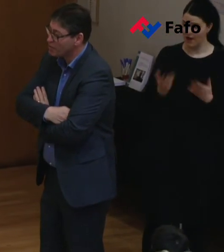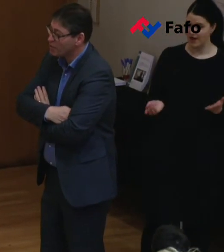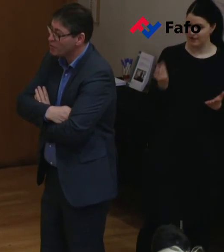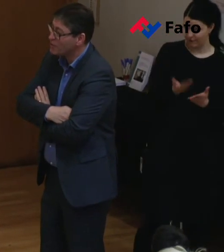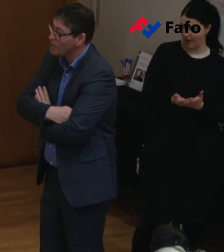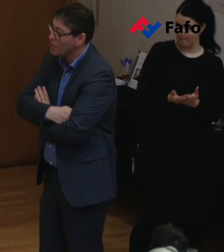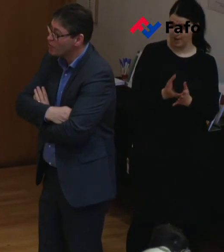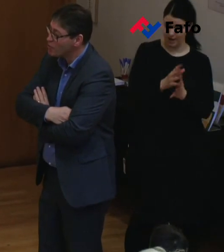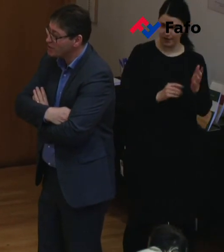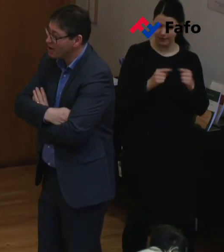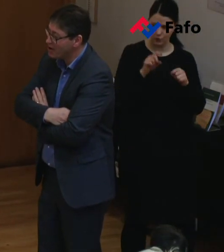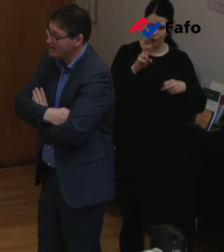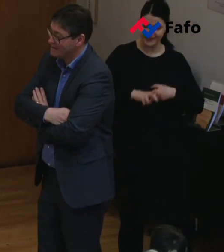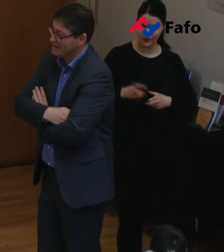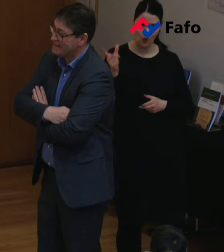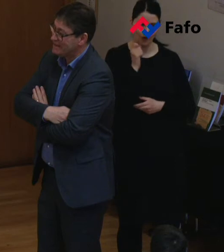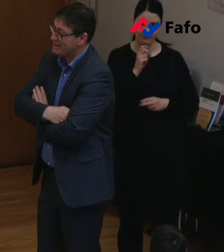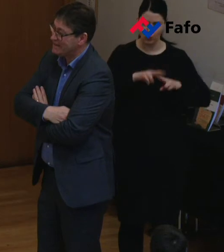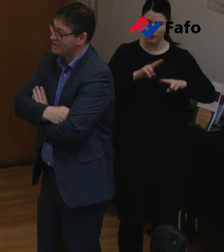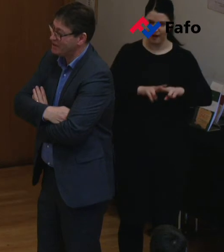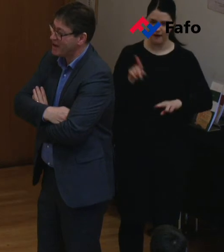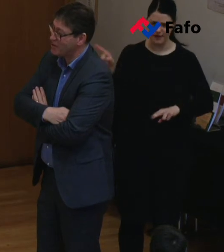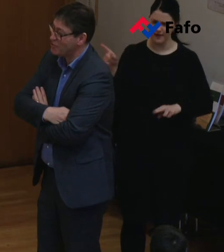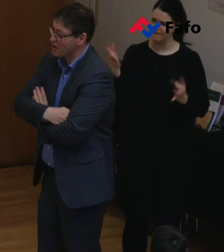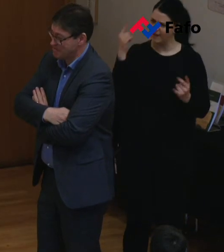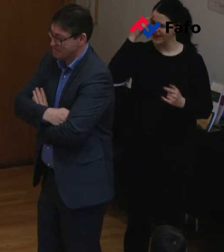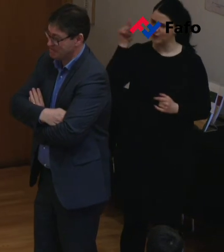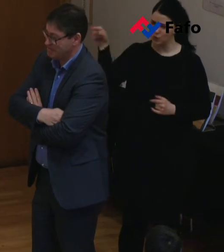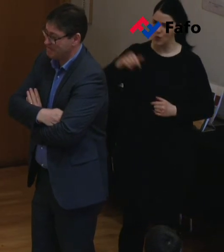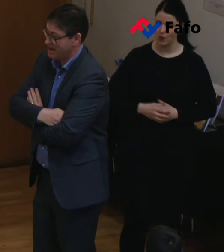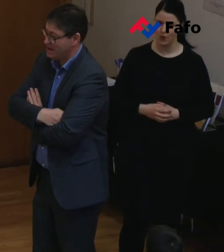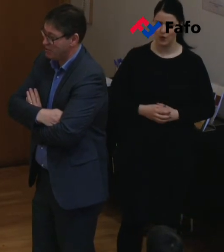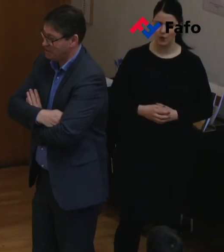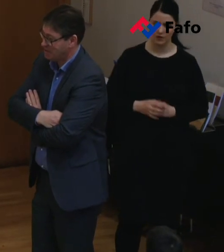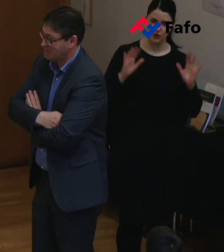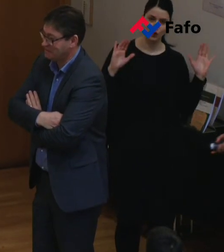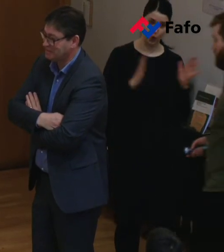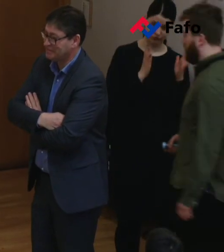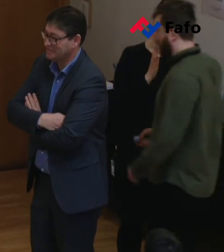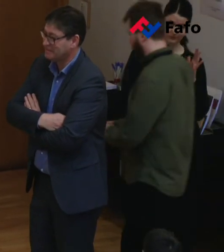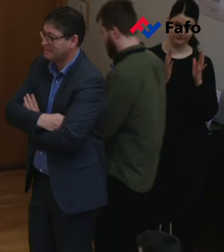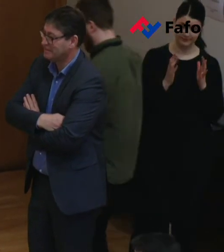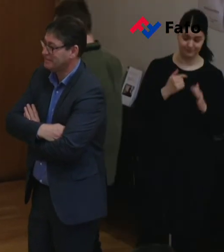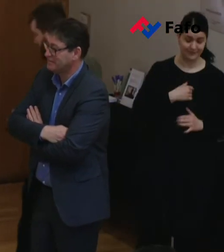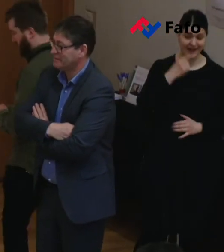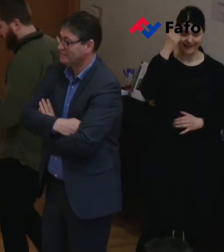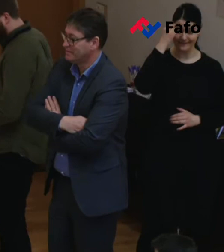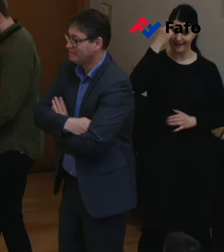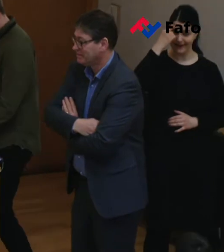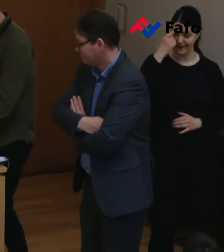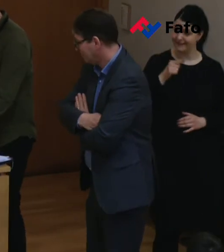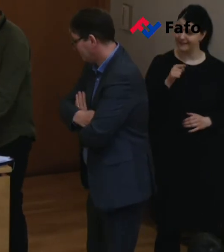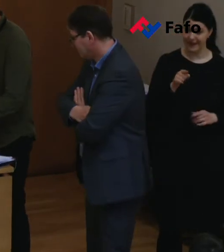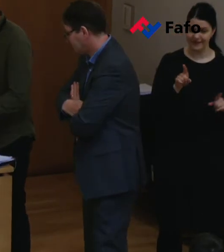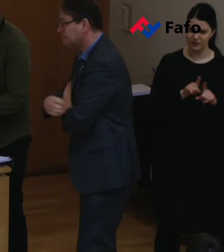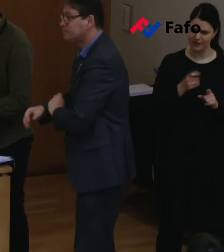rapporten, men nå har du sittet og hørt på kommentarer. Hva tenker du da? Veldig kort. Jeg tenker at det jo, det